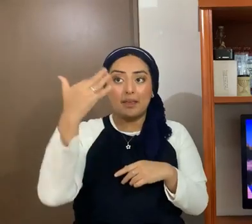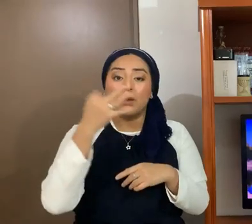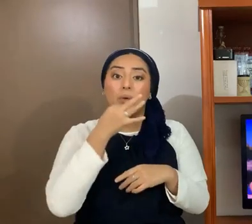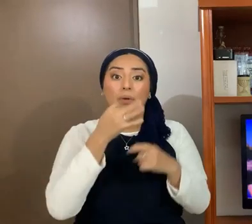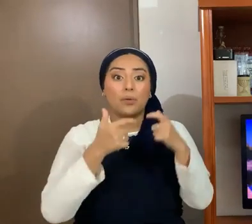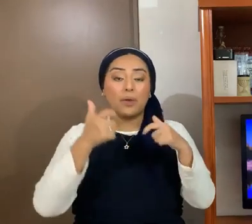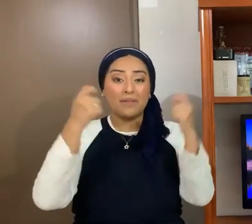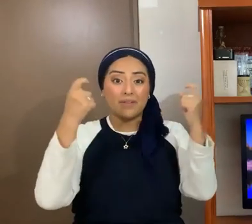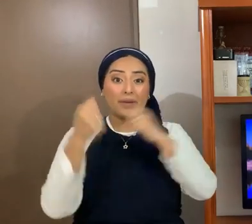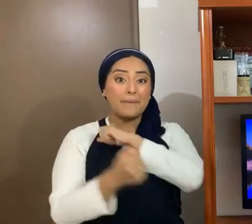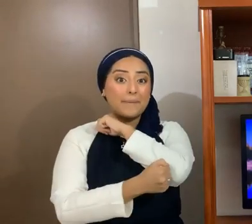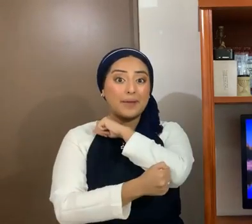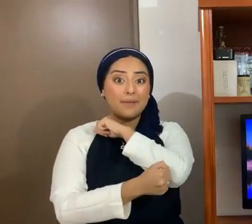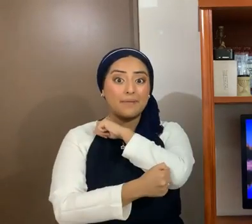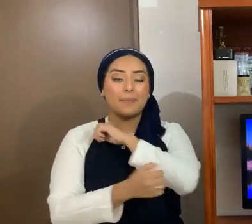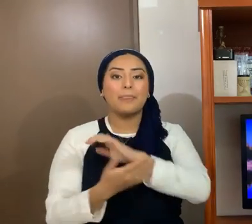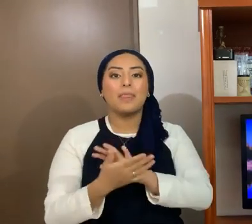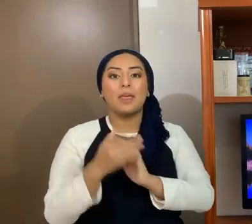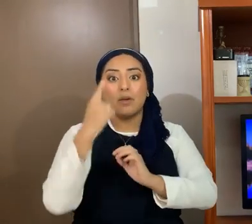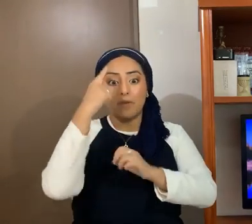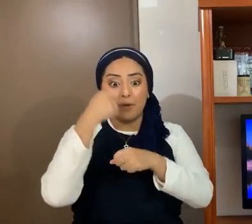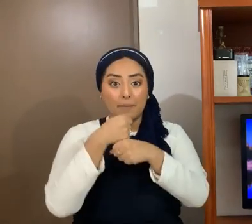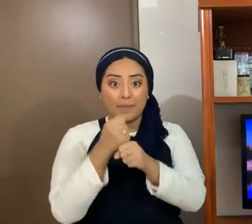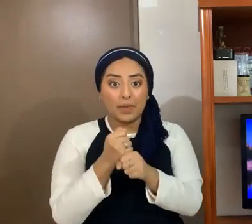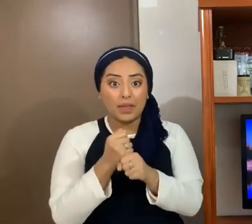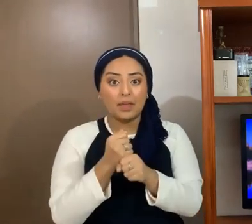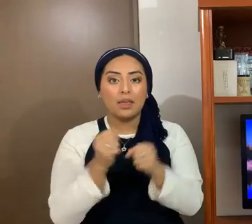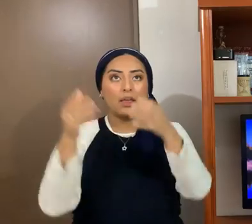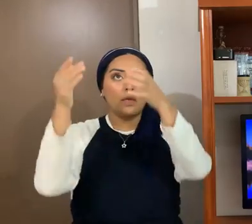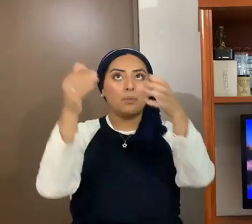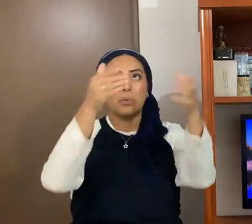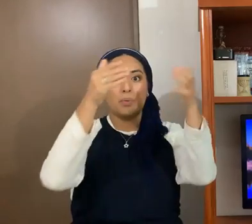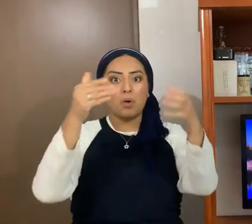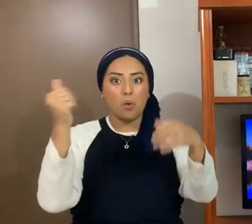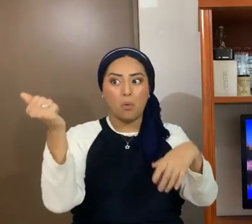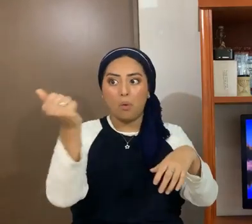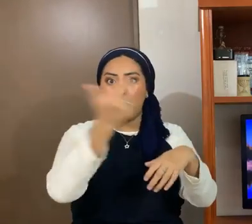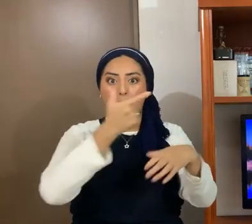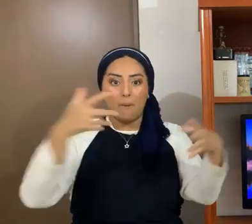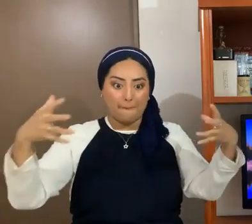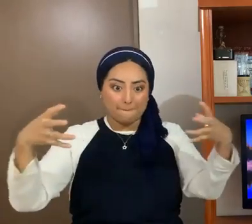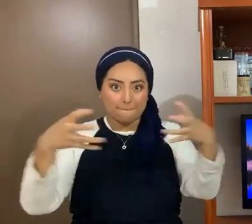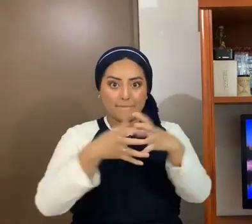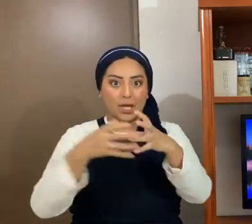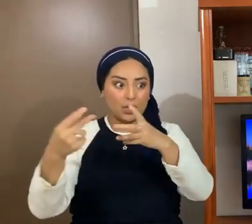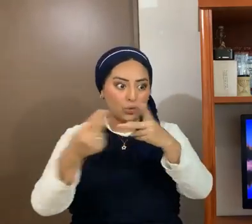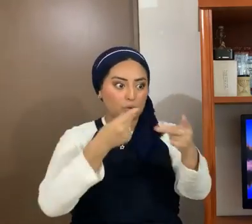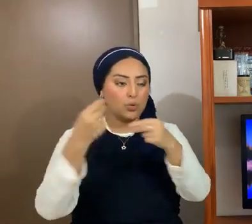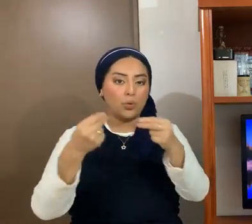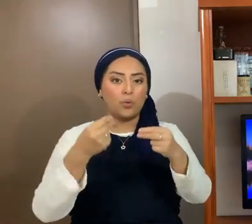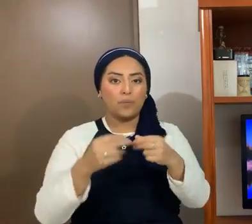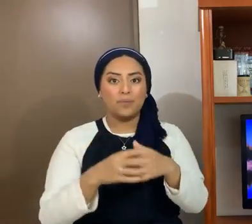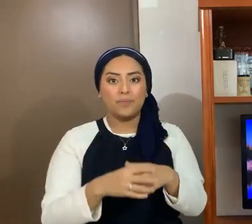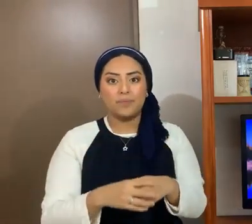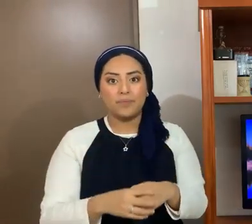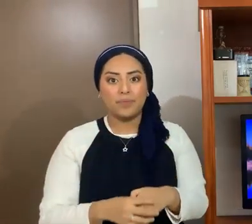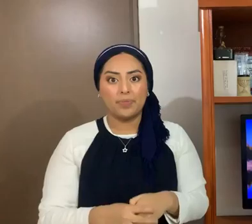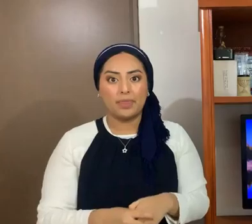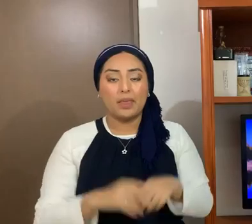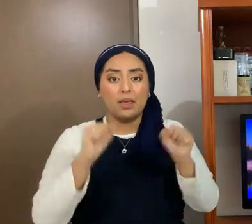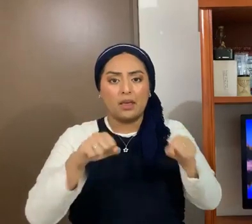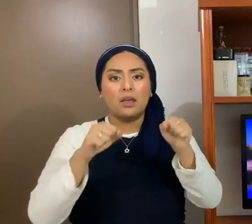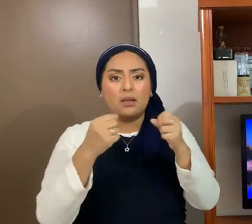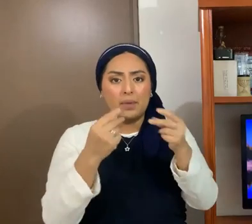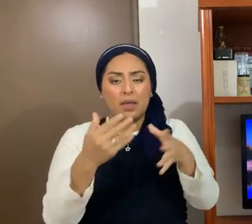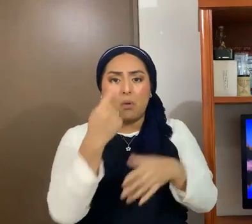gran fiesta de Pesaj, por ejemplo, para la elaboración de la gavilla y todo eso lo hacemos en conjunto. Bien podría hacerlo